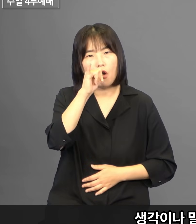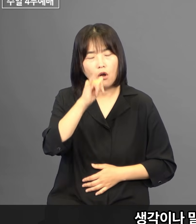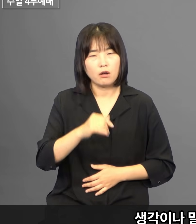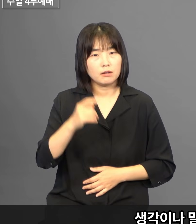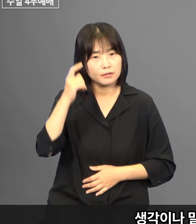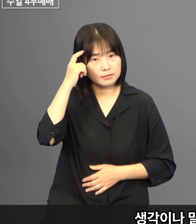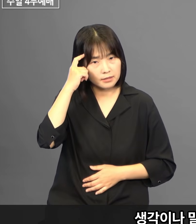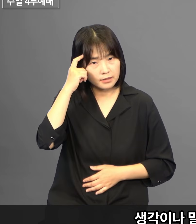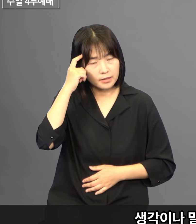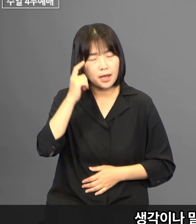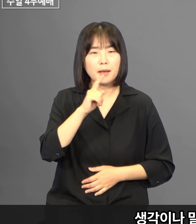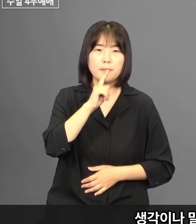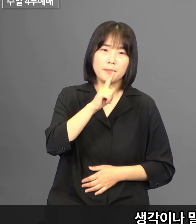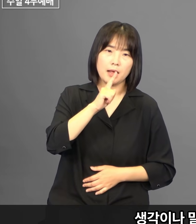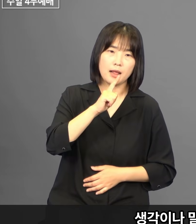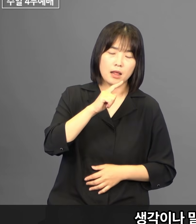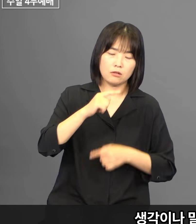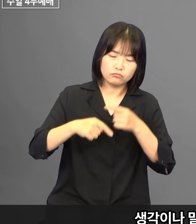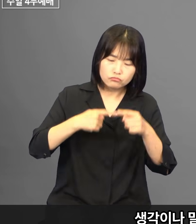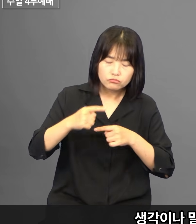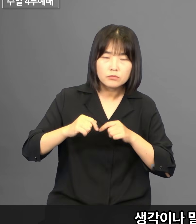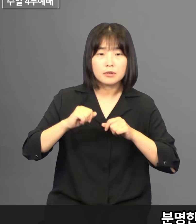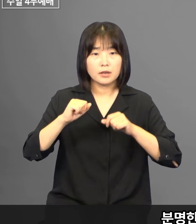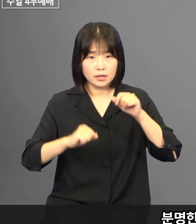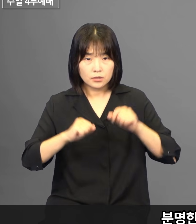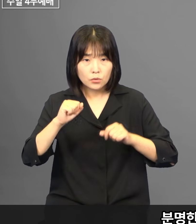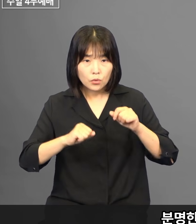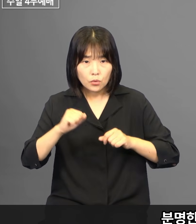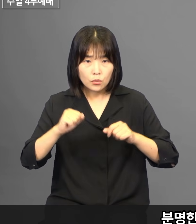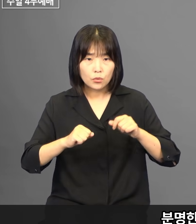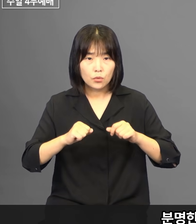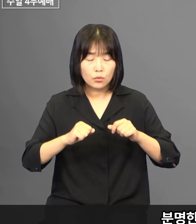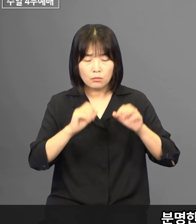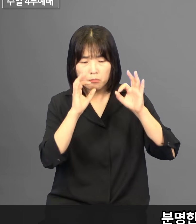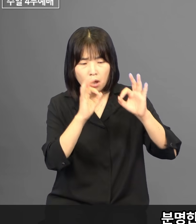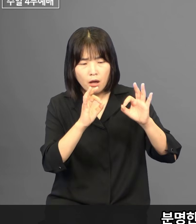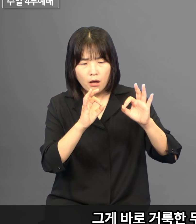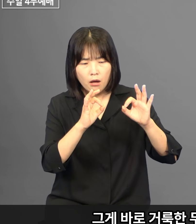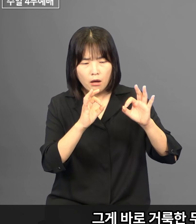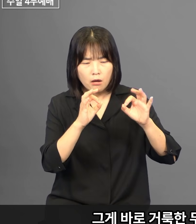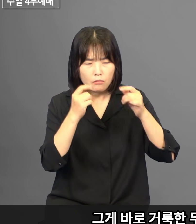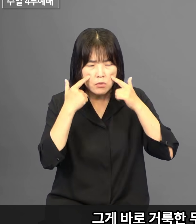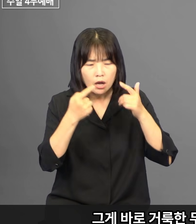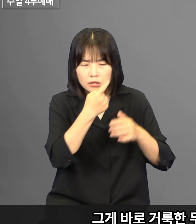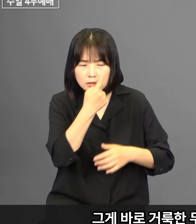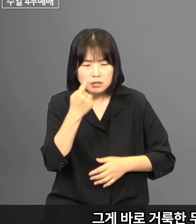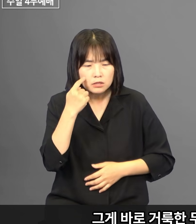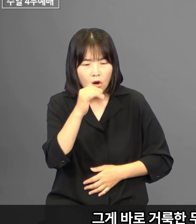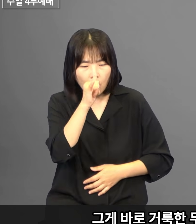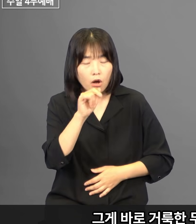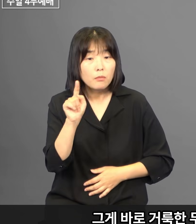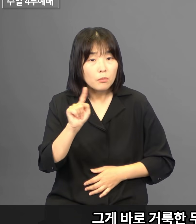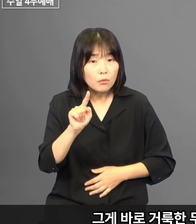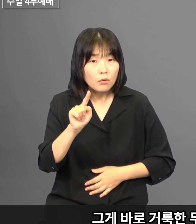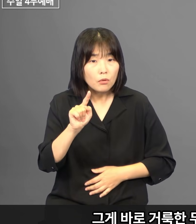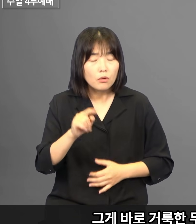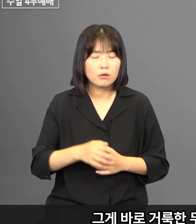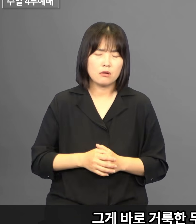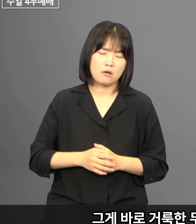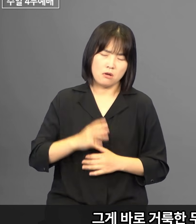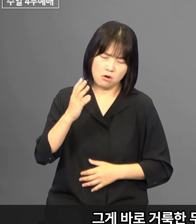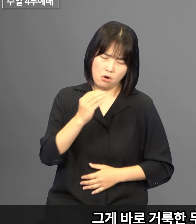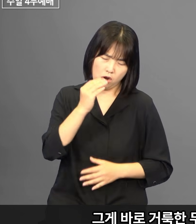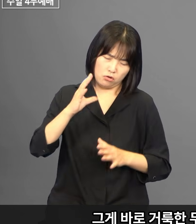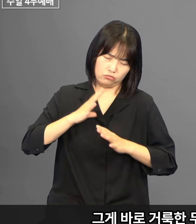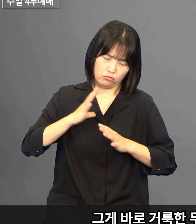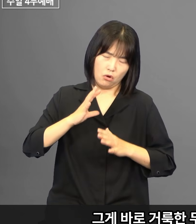생각이나 말이나 행동에 있어서 분명한 증거가 있어요. 그게 바로 거룩한 두려움을 느끼고